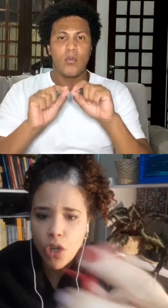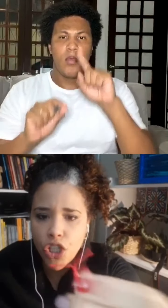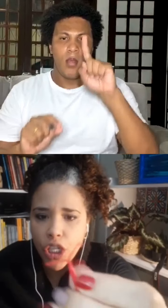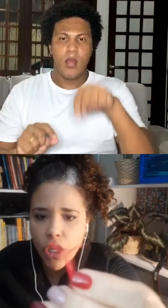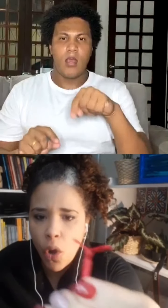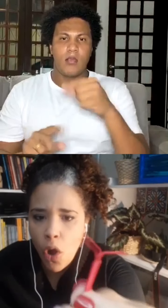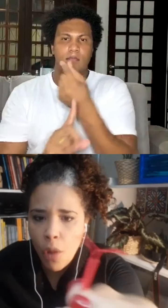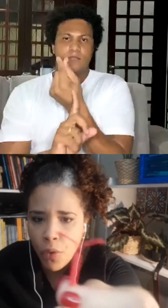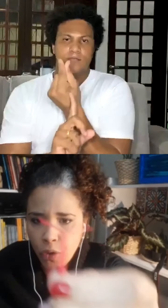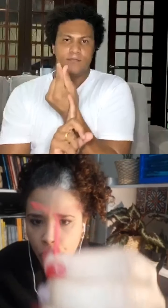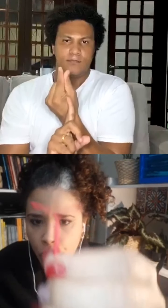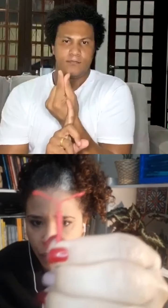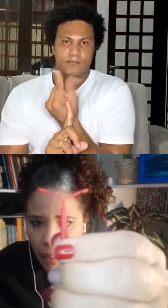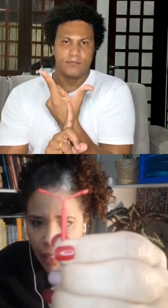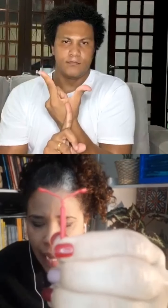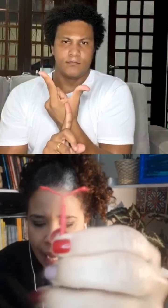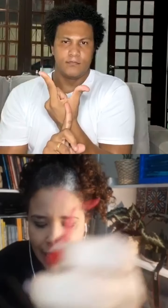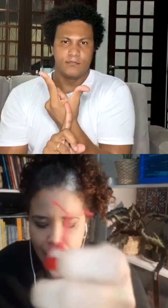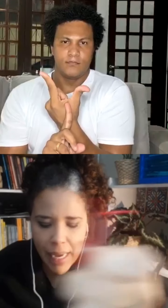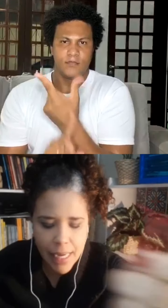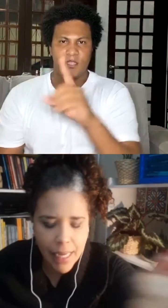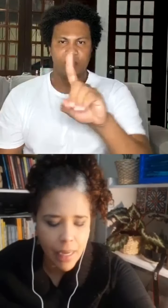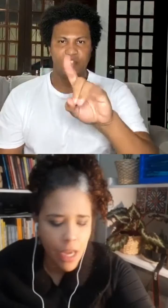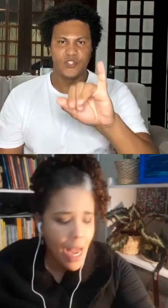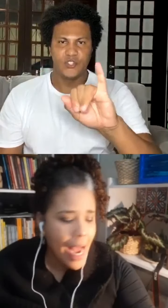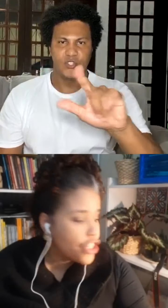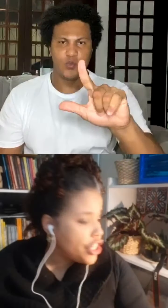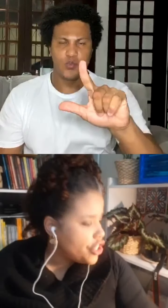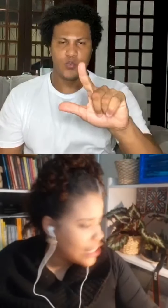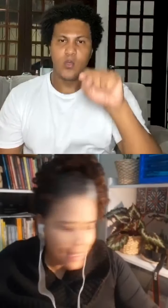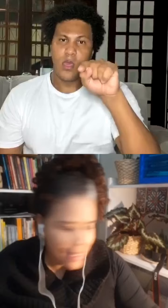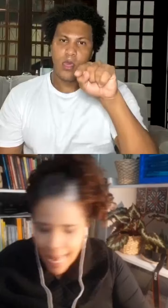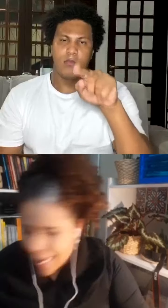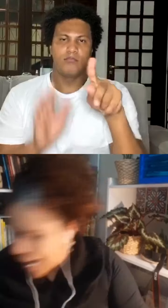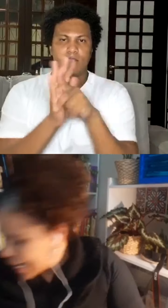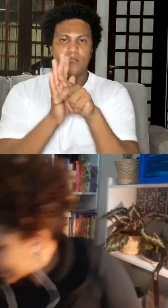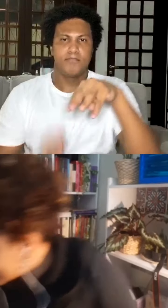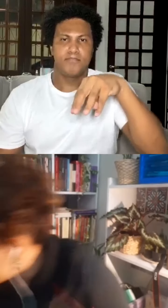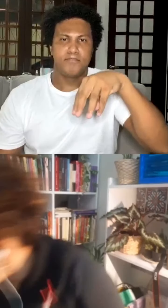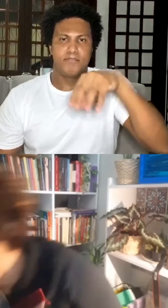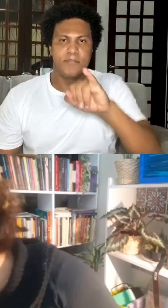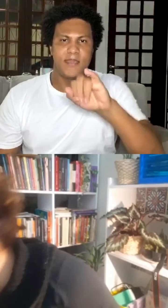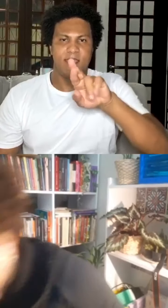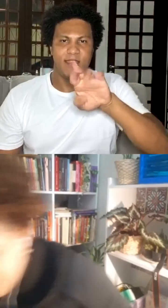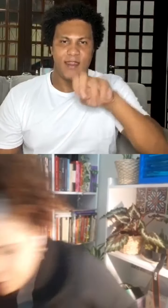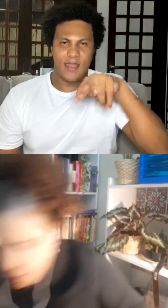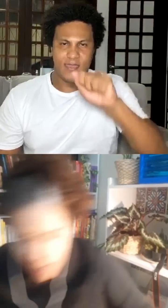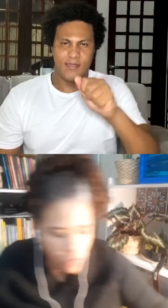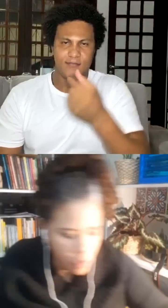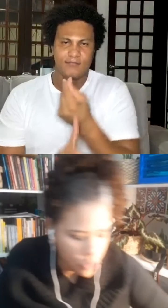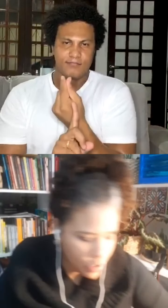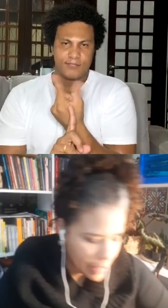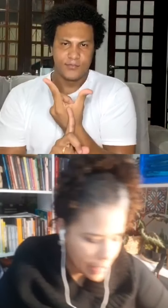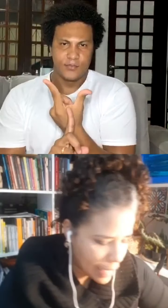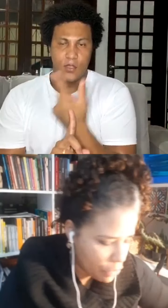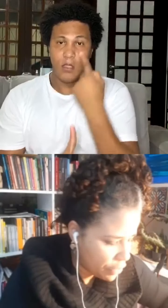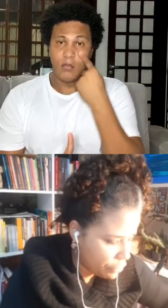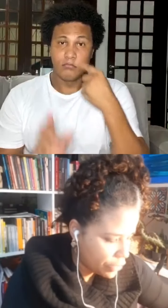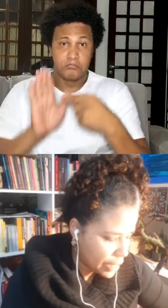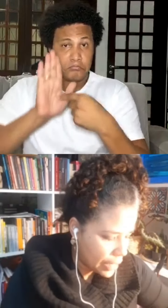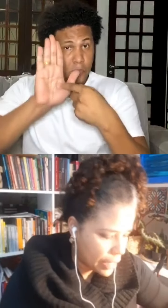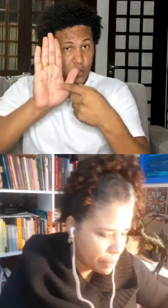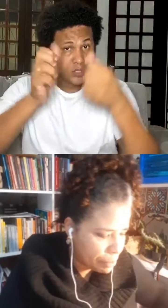liberador de hormônio, que é esse bem aqui. A gente insere ele da seguinte maneira. Vamos fazer ao